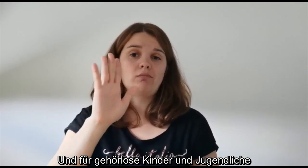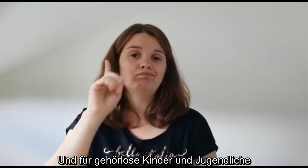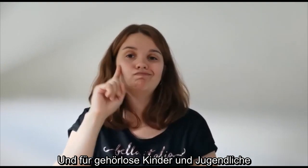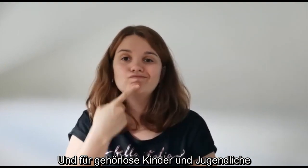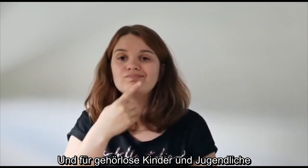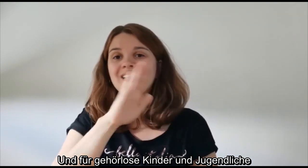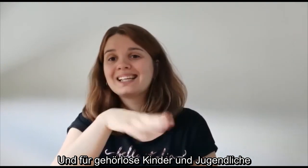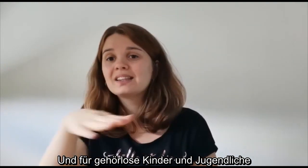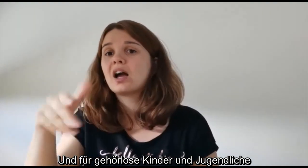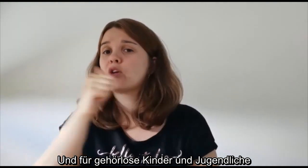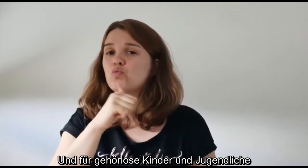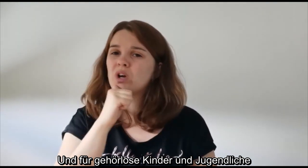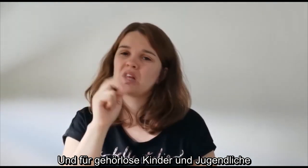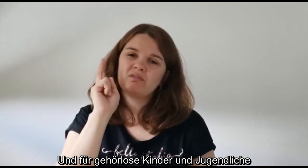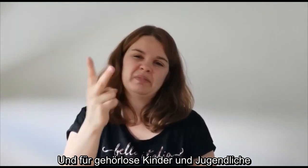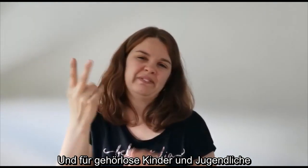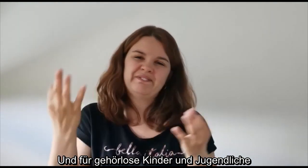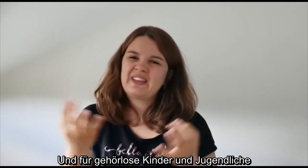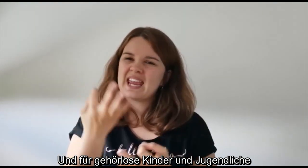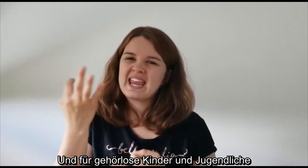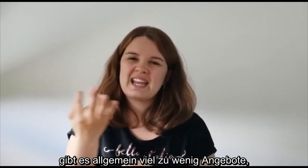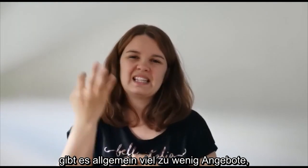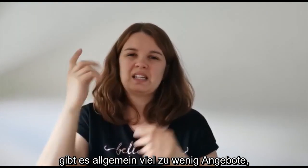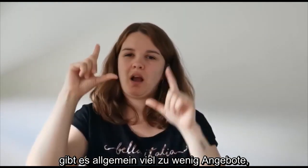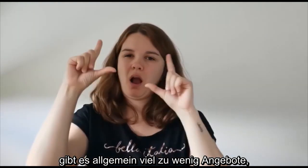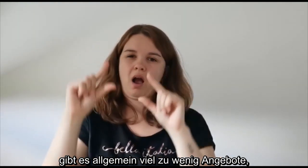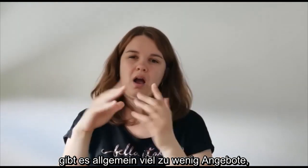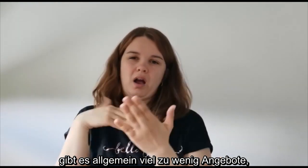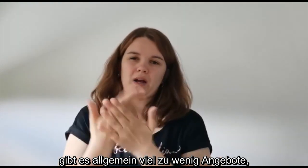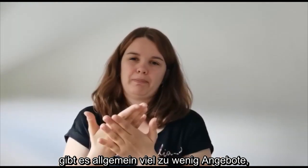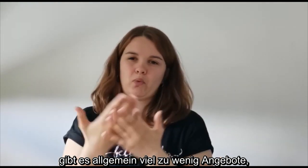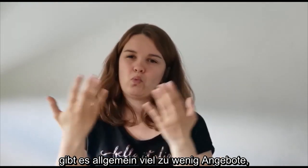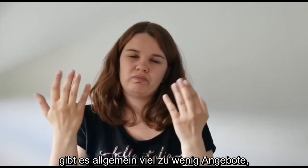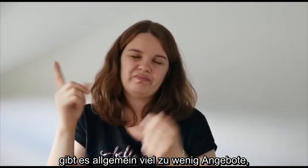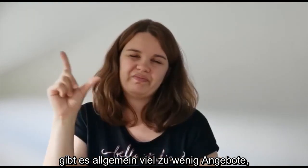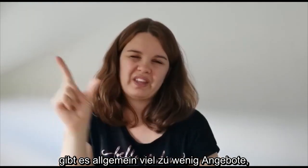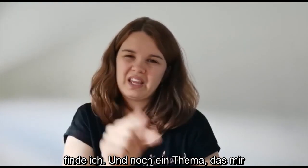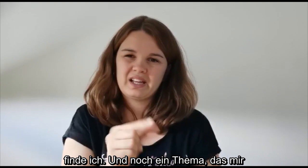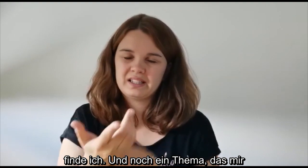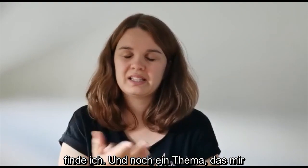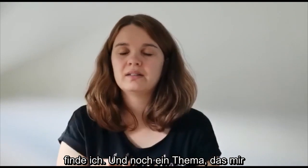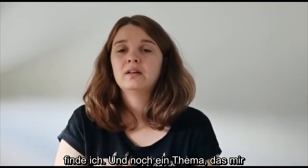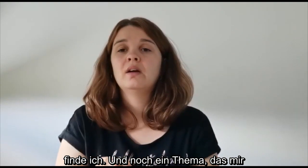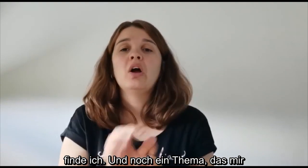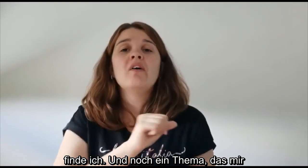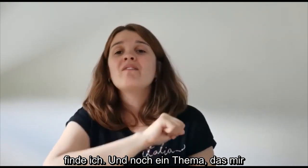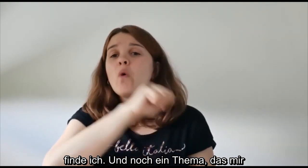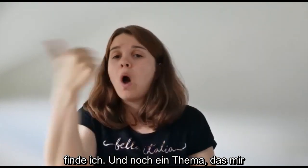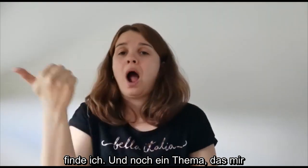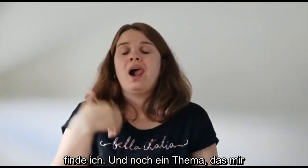Und für gehörlose Kinder und Jugendliche gibt es allgemein viel zu wenig Angebot Und